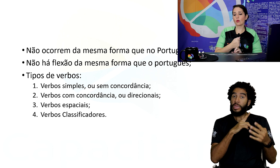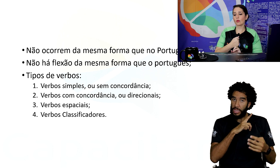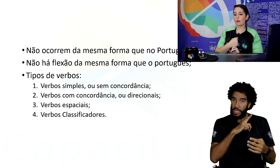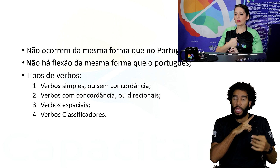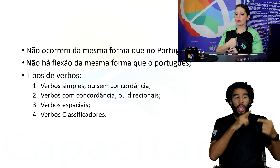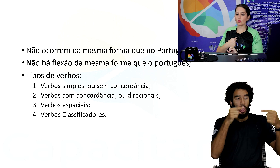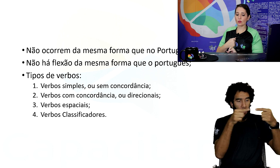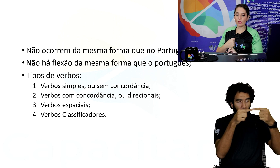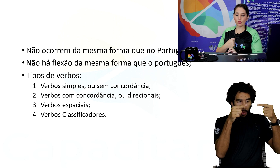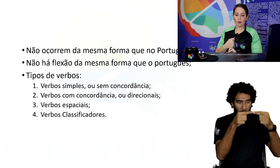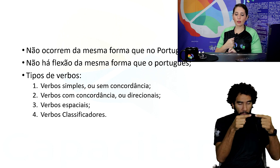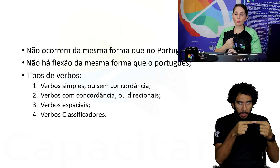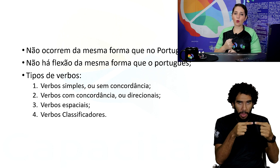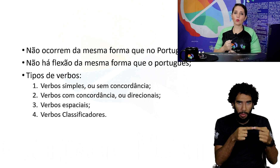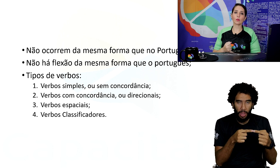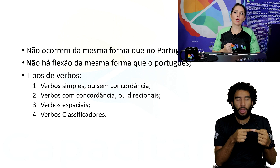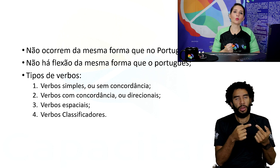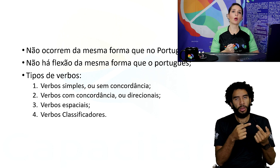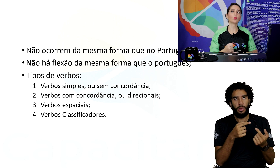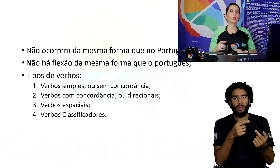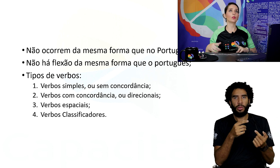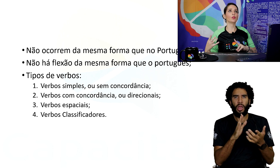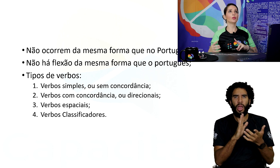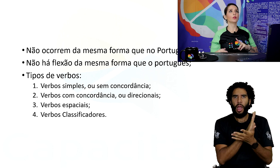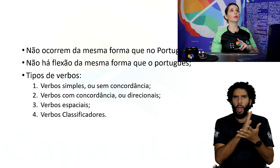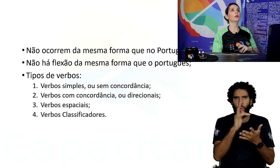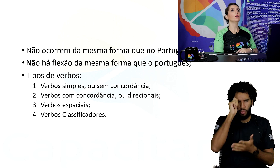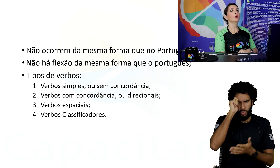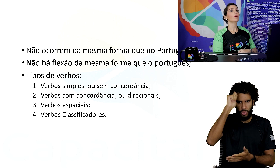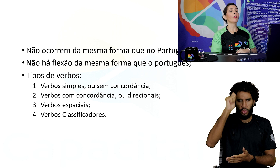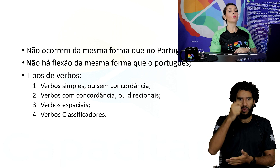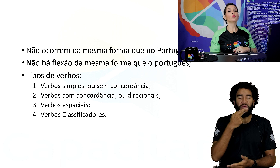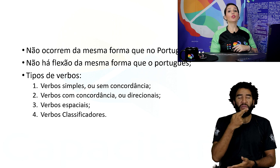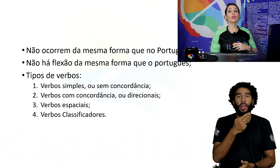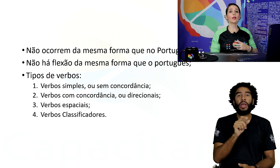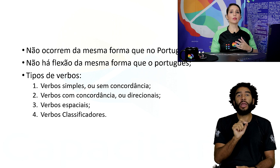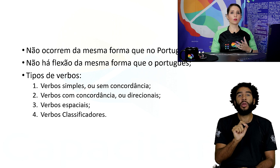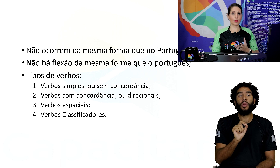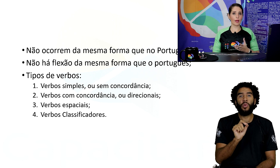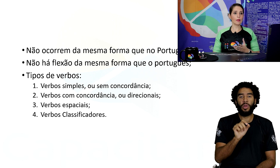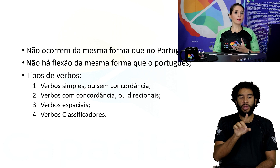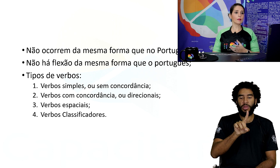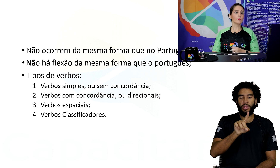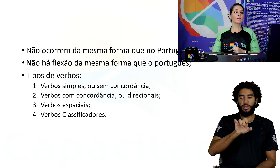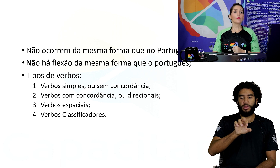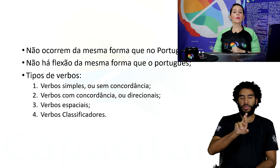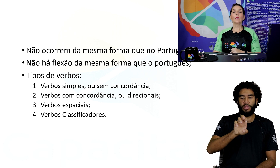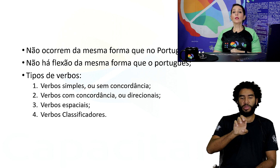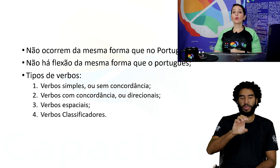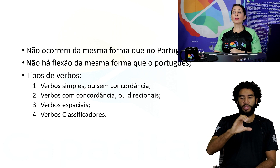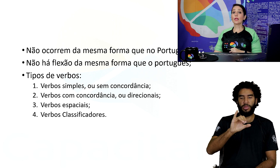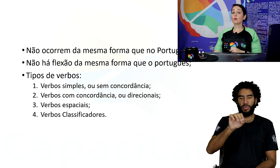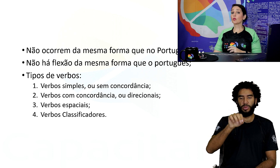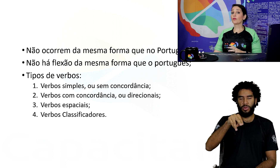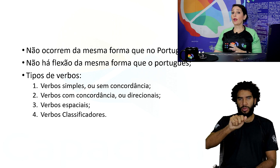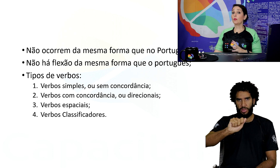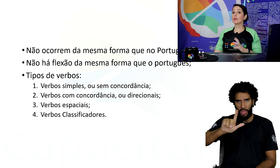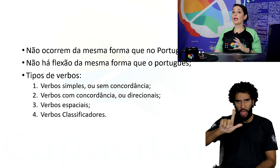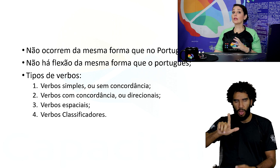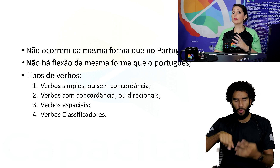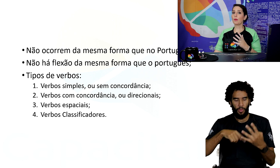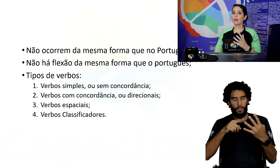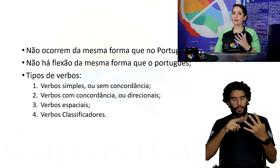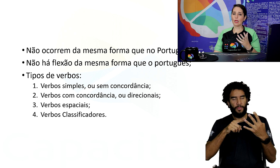que também são chamados por alguns autores de verbos direcionais. Nós temos os